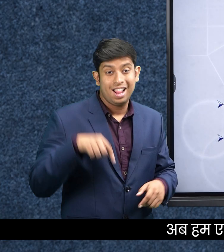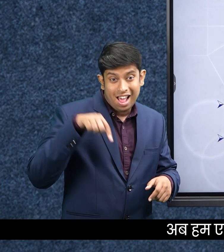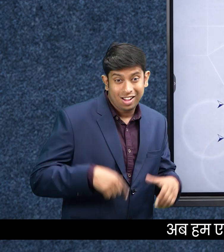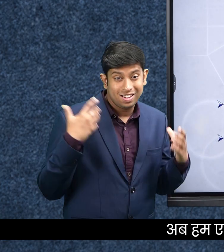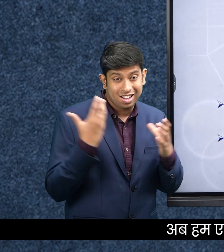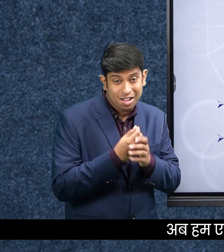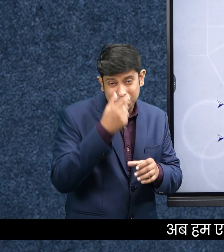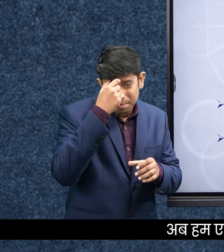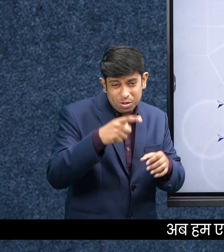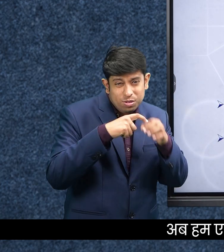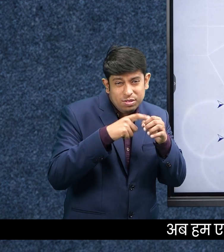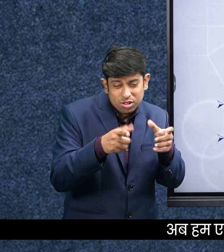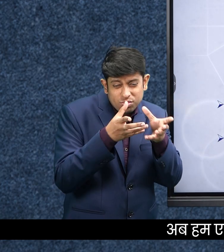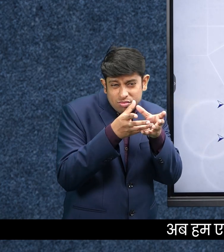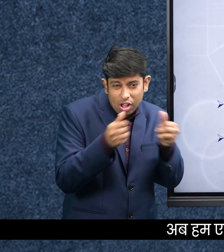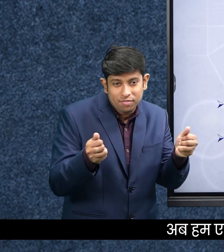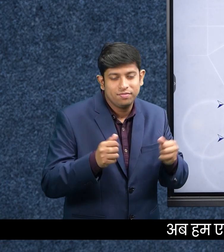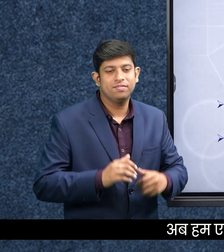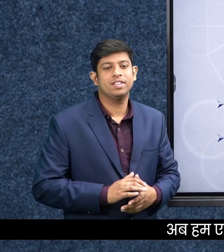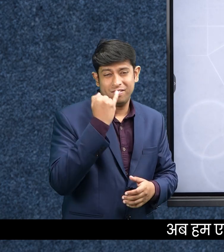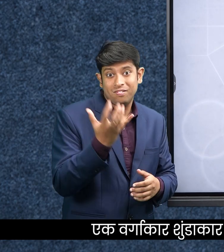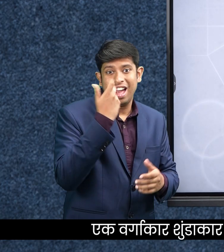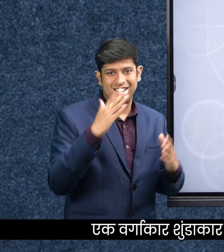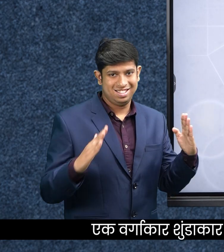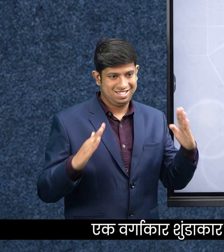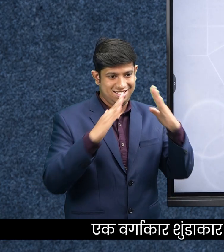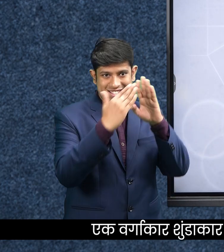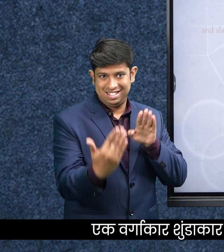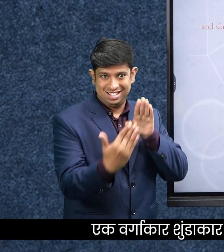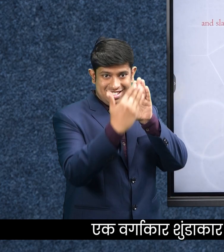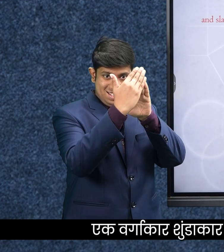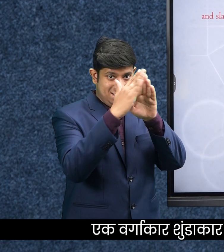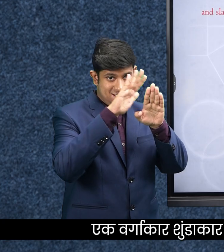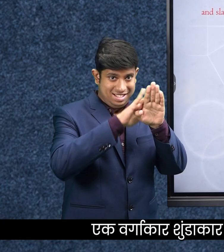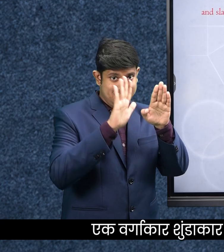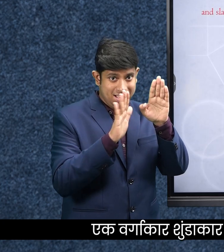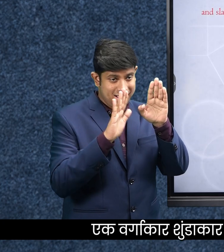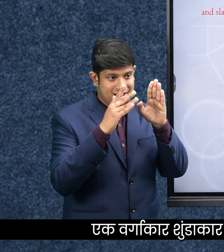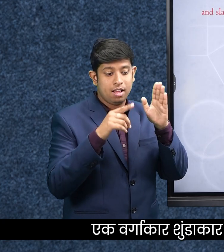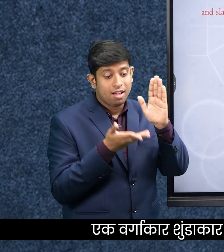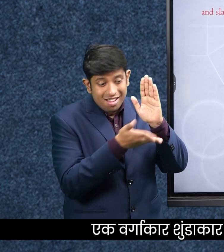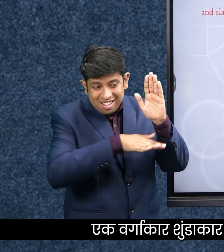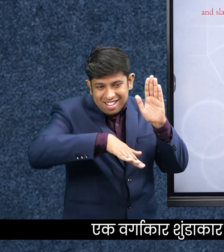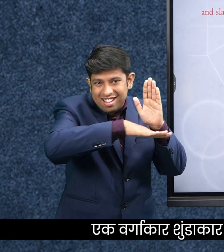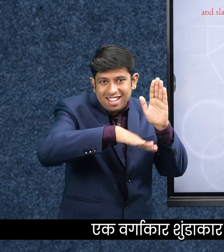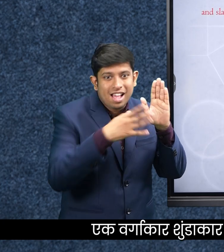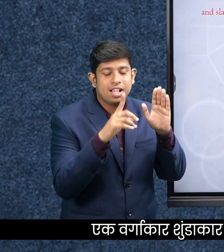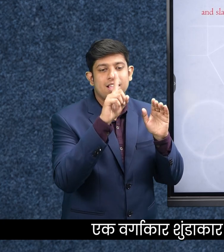अब हम एक समस्या का समाधान करेंगे। एक वर्गाकार शुंडाकार स्तंभ का पार्श्व पृष्ठीय क्षेत्रफल ज्ञात